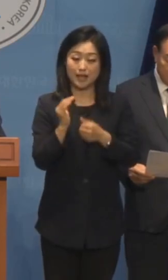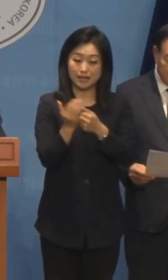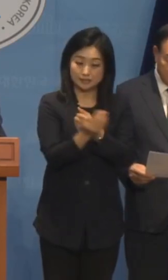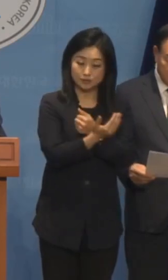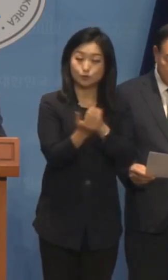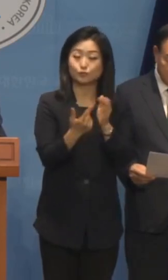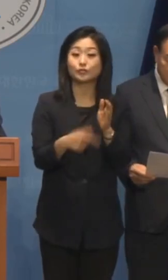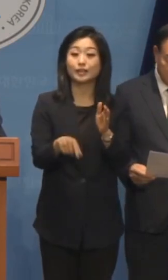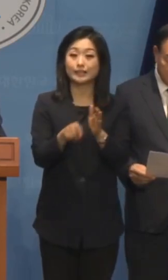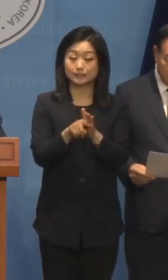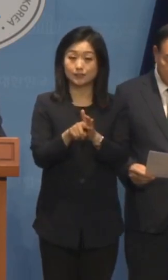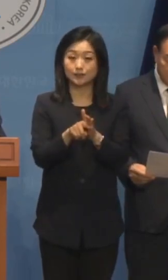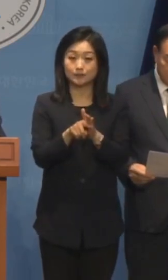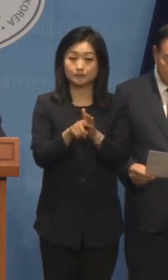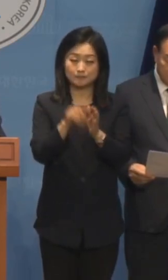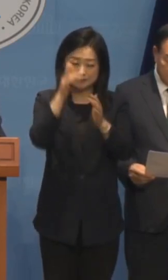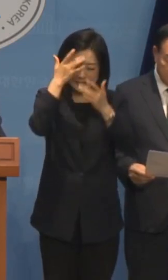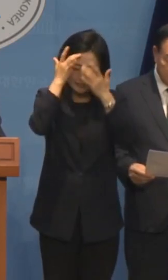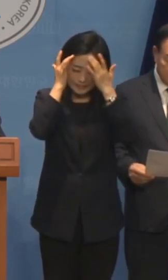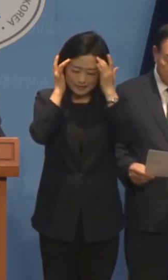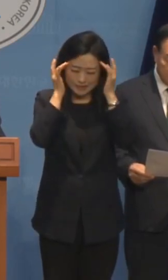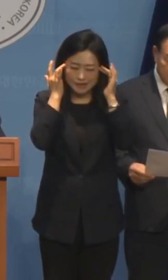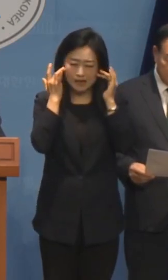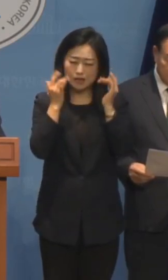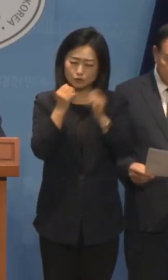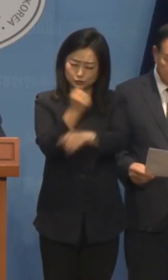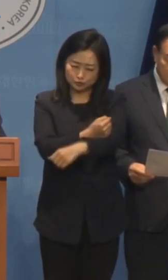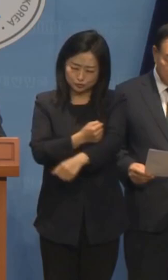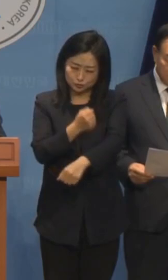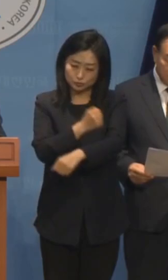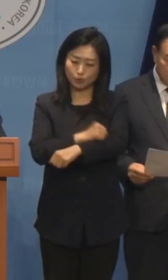지키기 위해 많은 땀을 흘리고 있습니다.